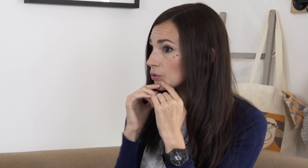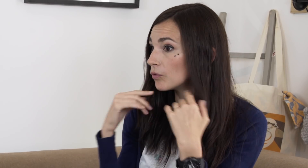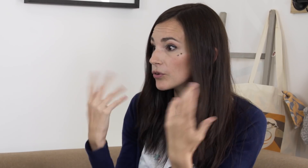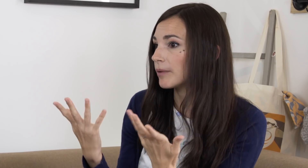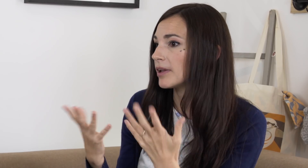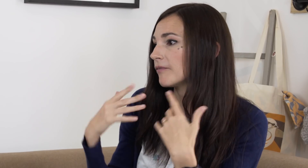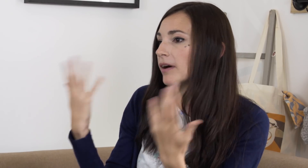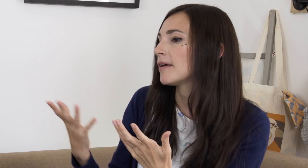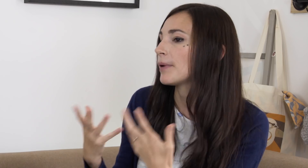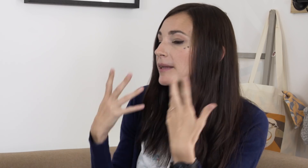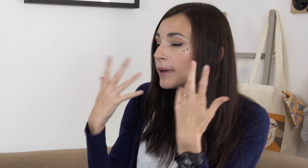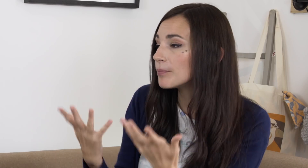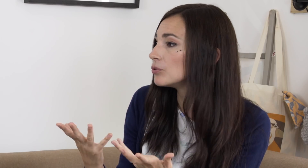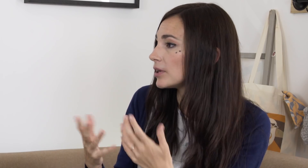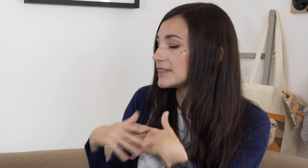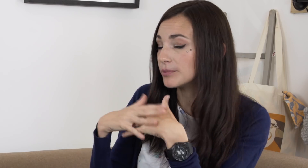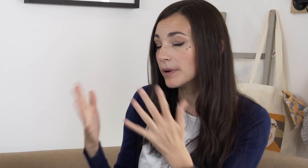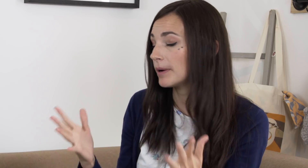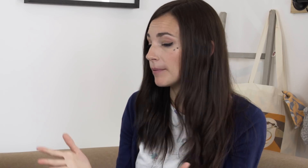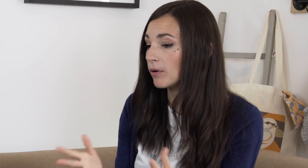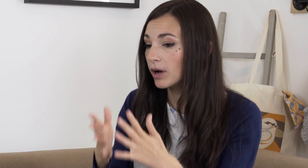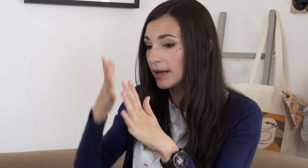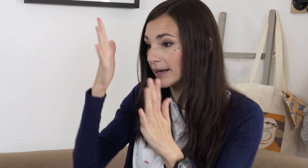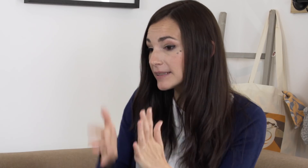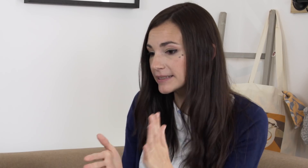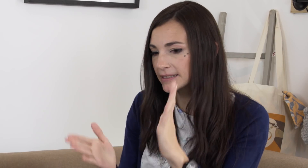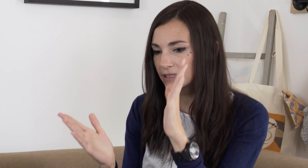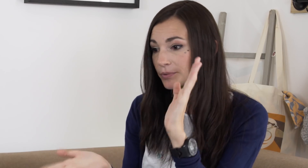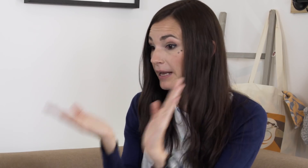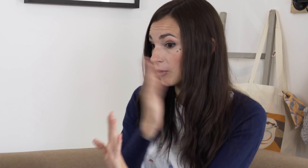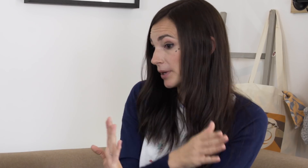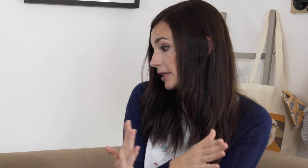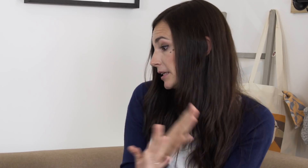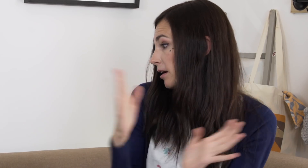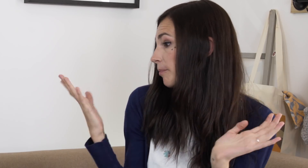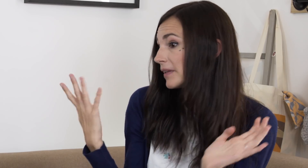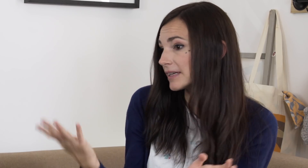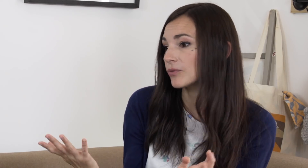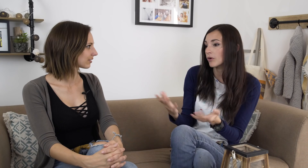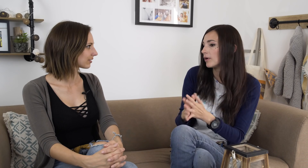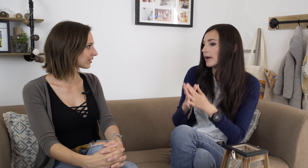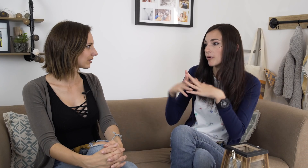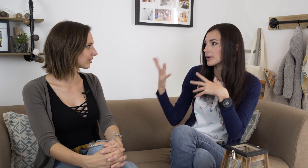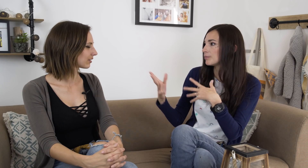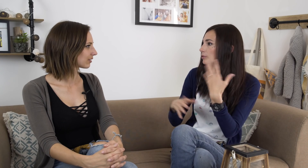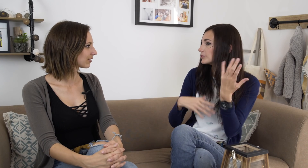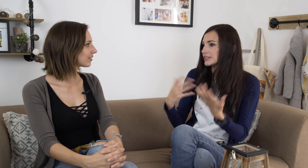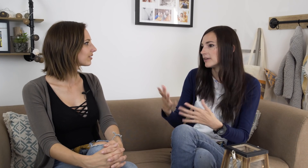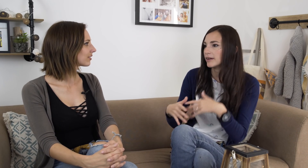de vocabulaire. Enfin, elle parlait même plus. Elle disait plus papa, maman. Elle a arrêté les signes. Et puis elle a repris, il y a pas très longtemps, elle a repris pour me dire, voilà, elle